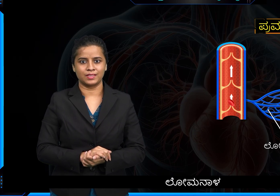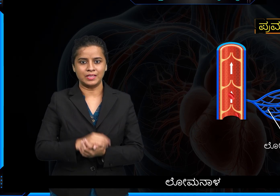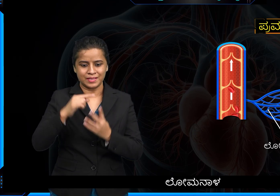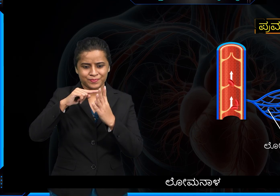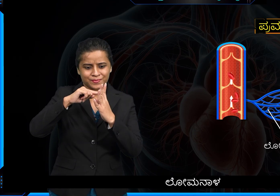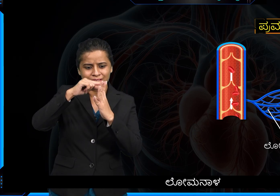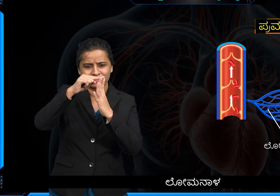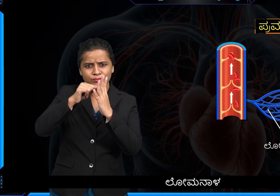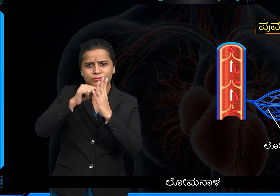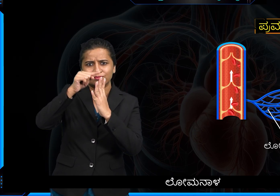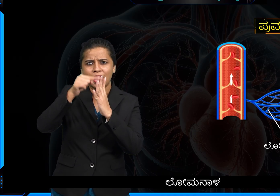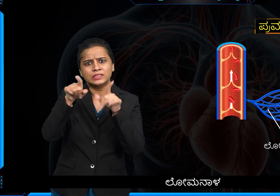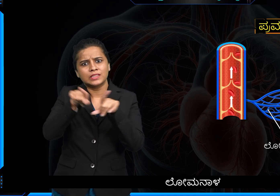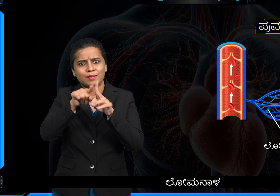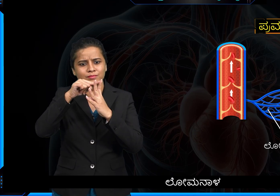ಲೋಮನಾಳ,